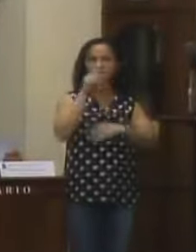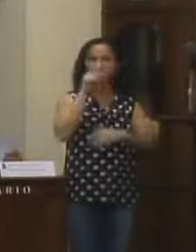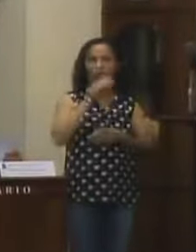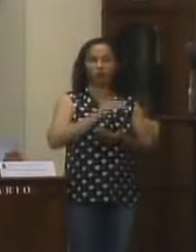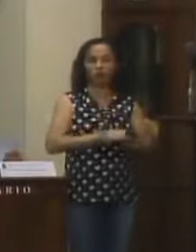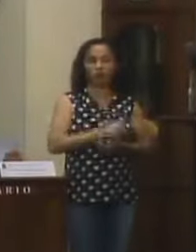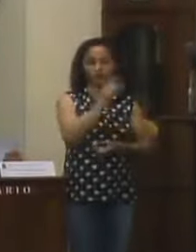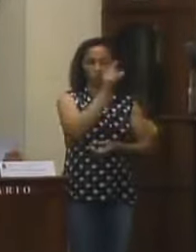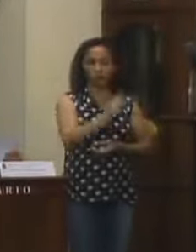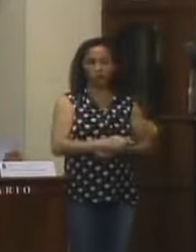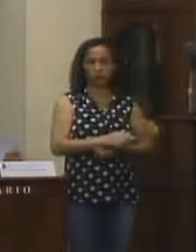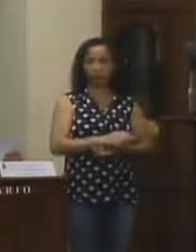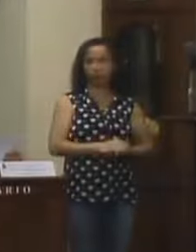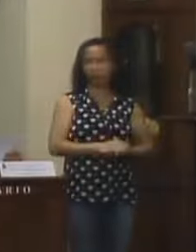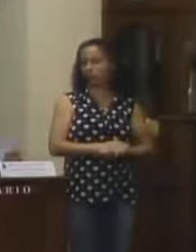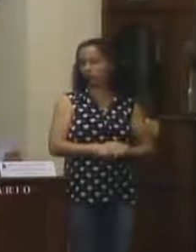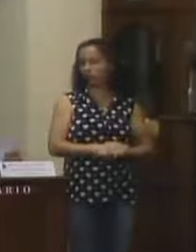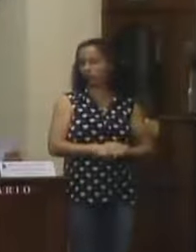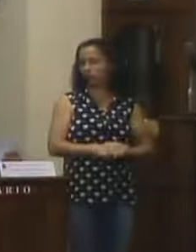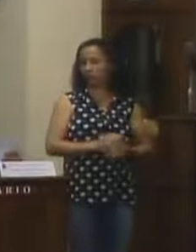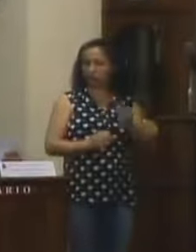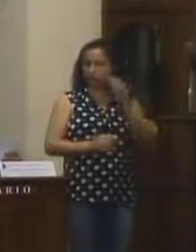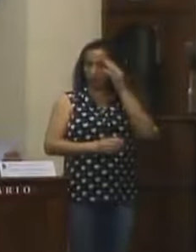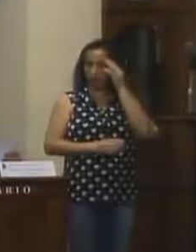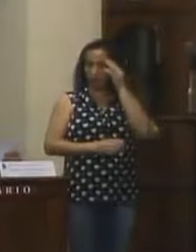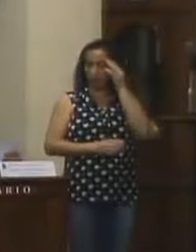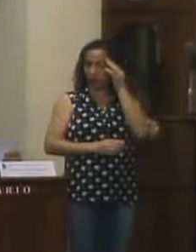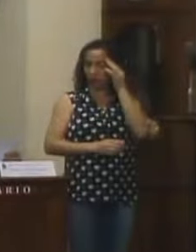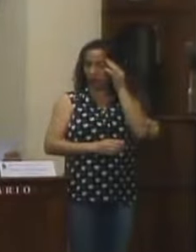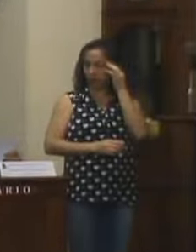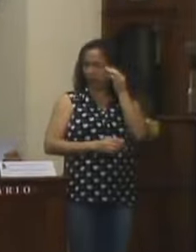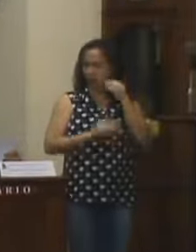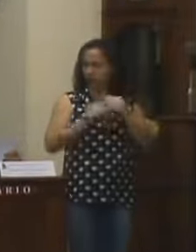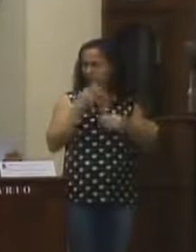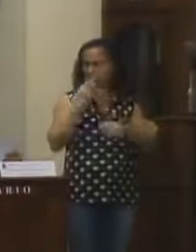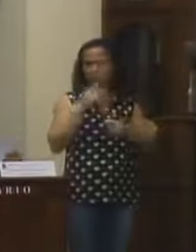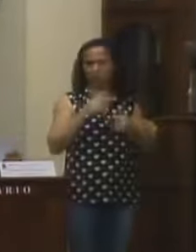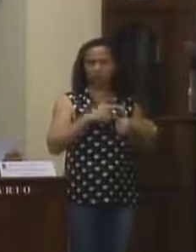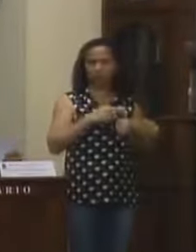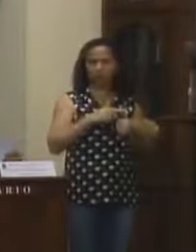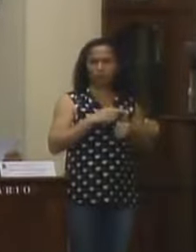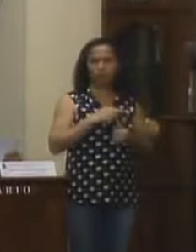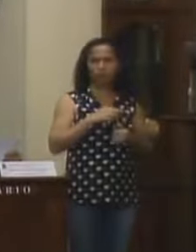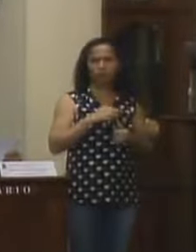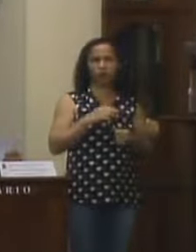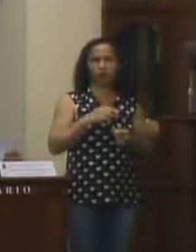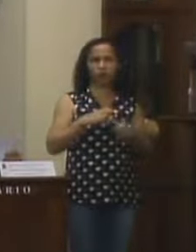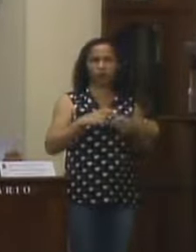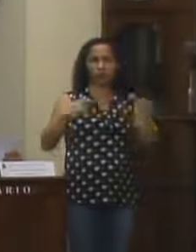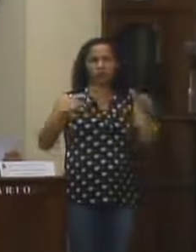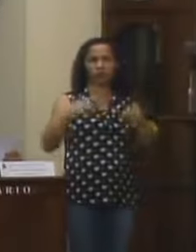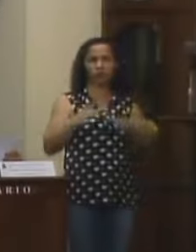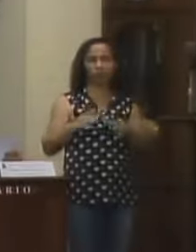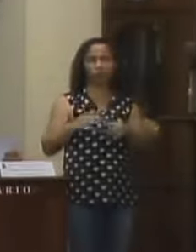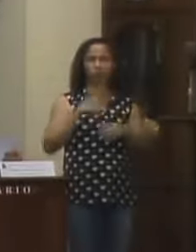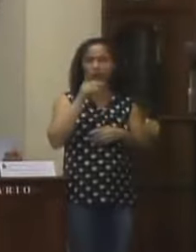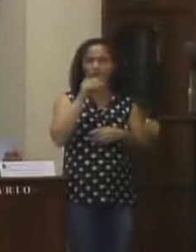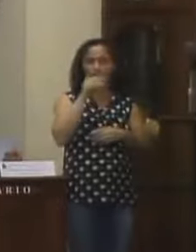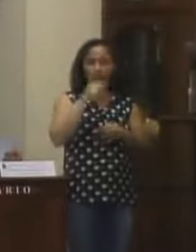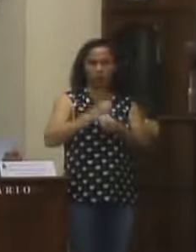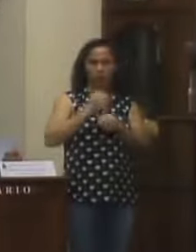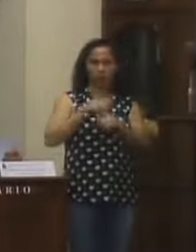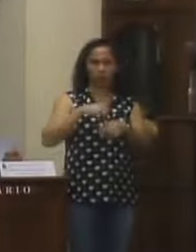representante legal, nessa cidade, se digna informar. Número 1. Nas obras de expansão que estão sendo realizadas no município de